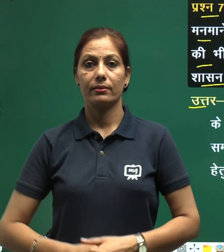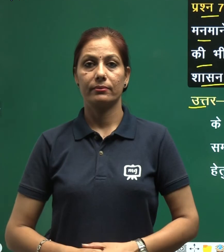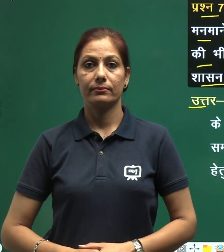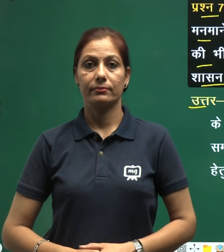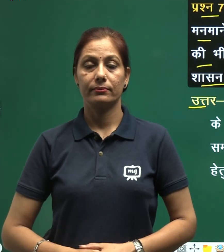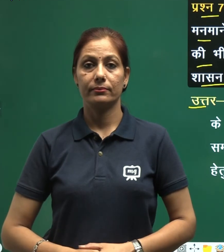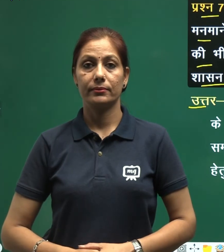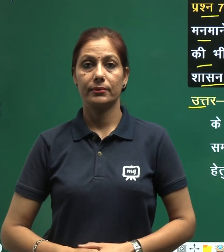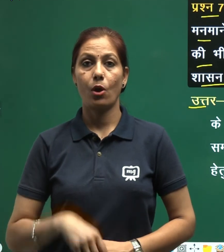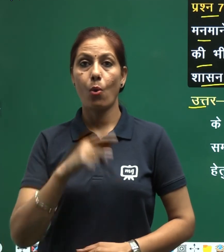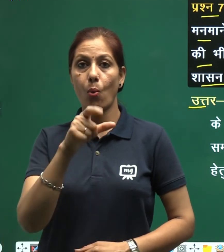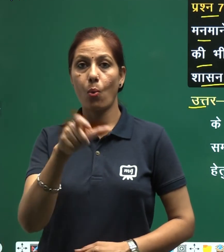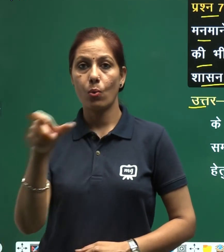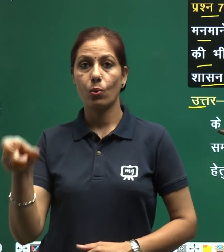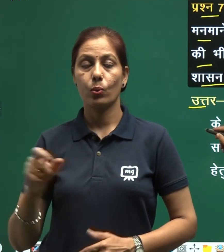प्रजा के